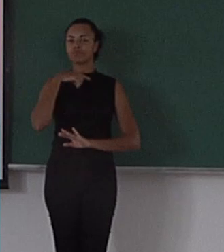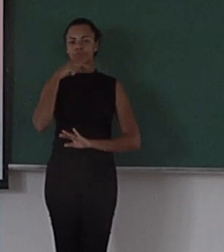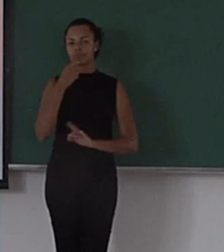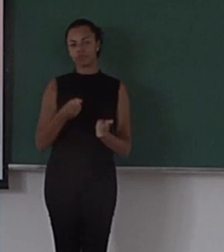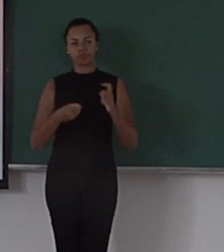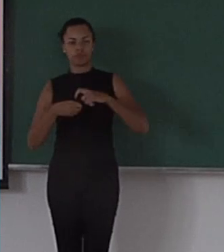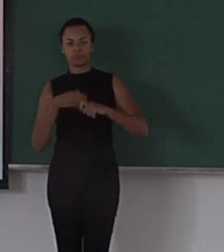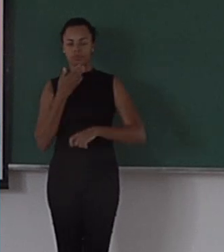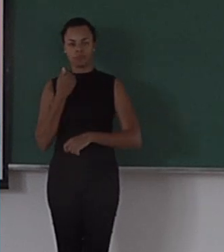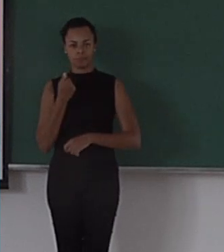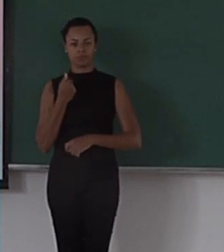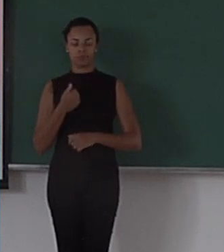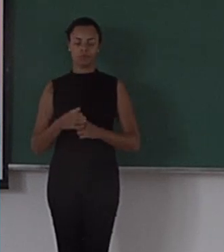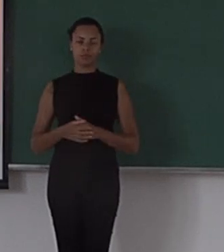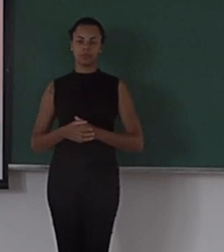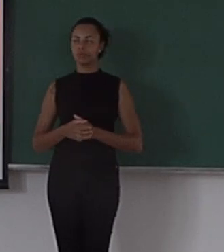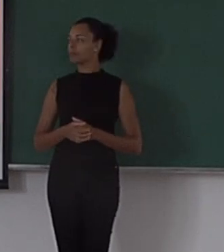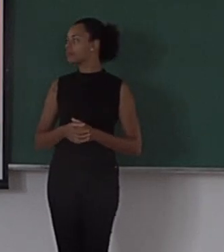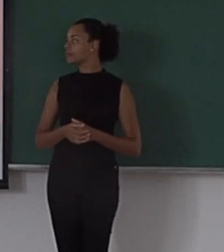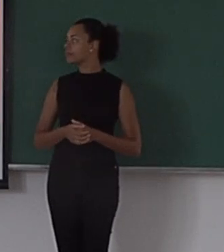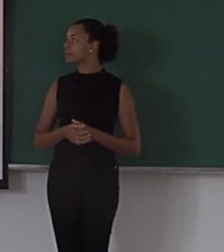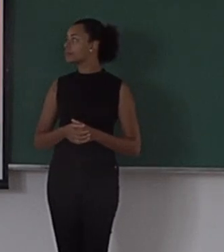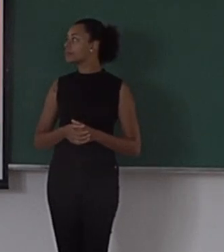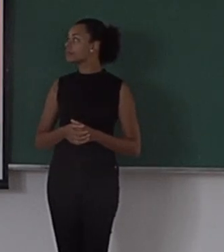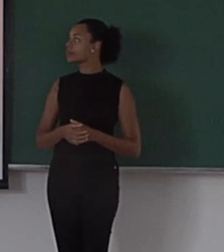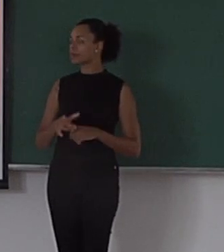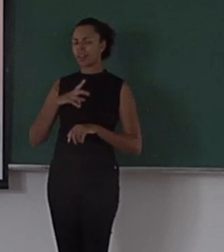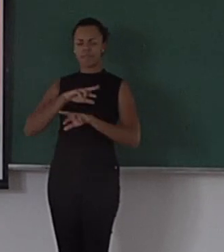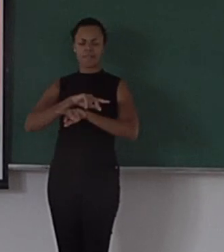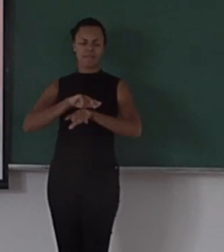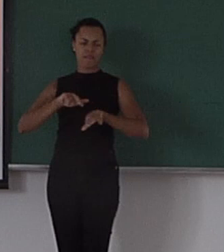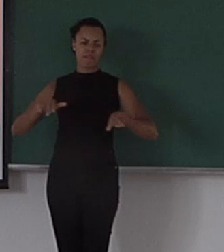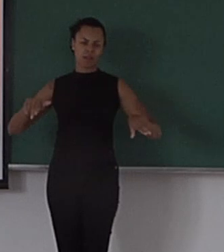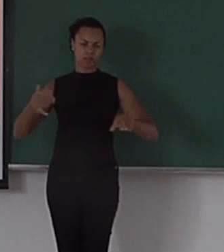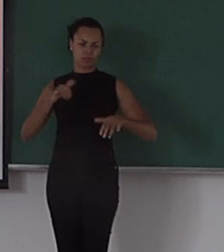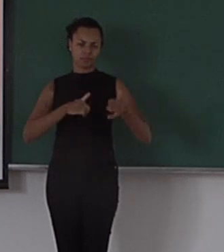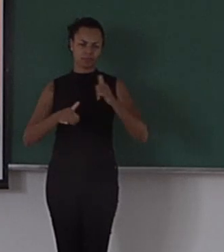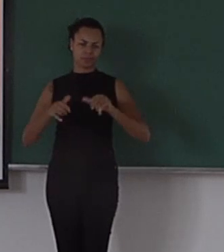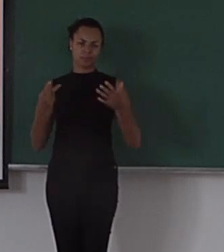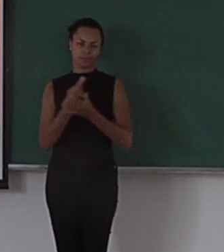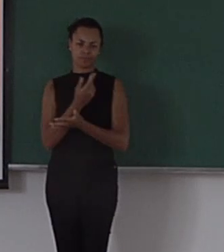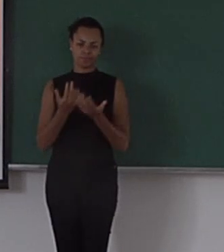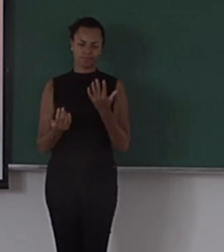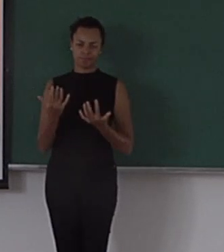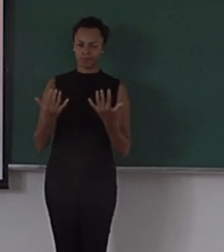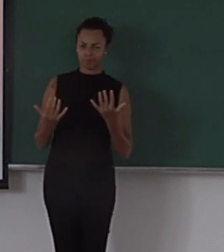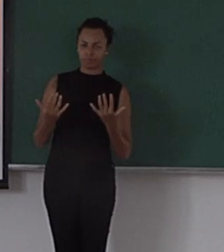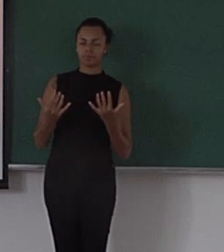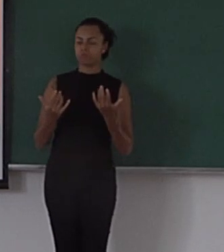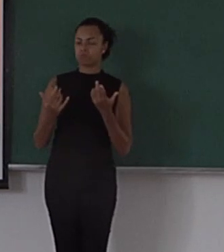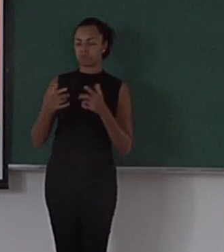complicações. Né? Tem várias substâncias que causam queimaduras, né? Tanto nos